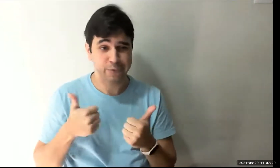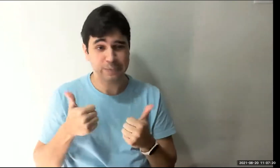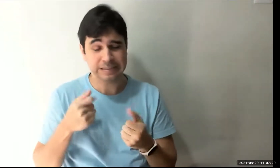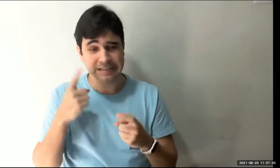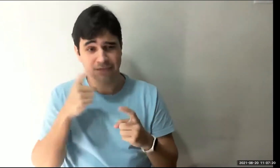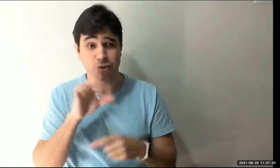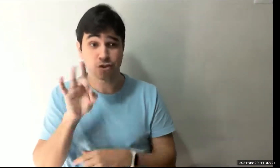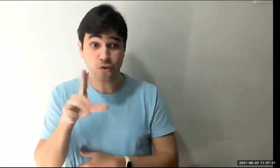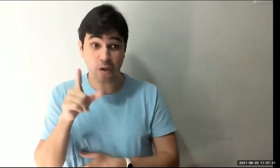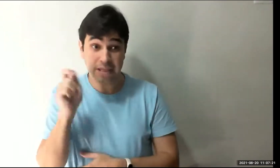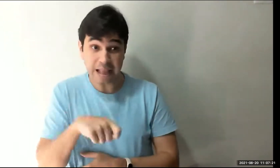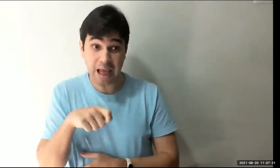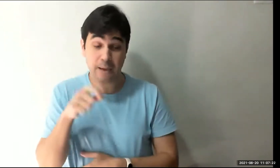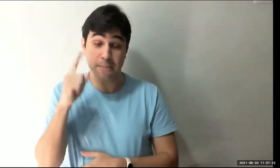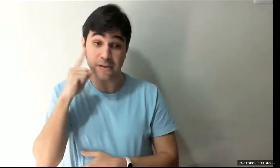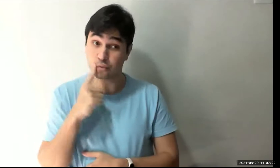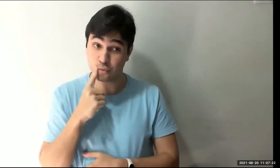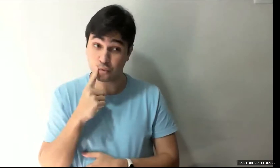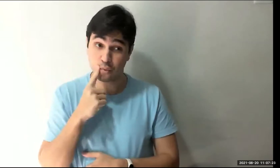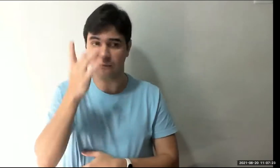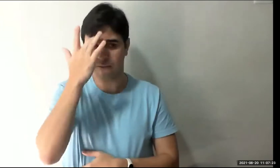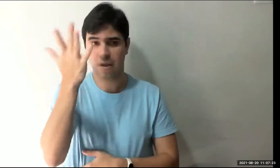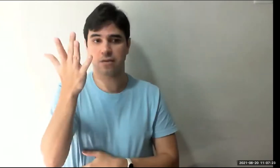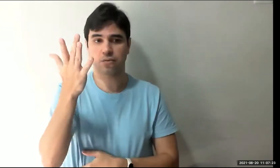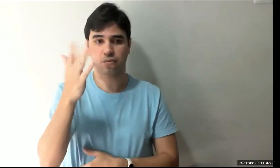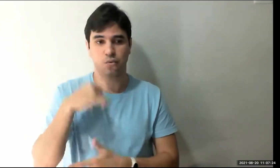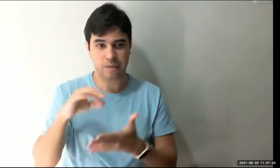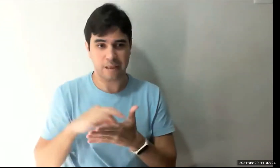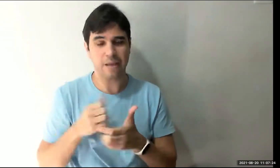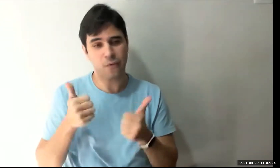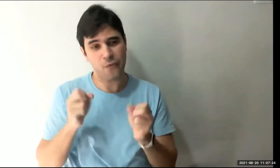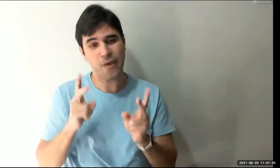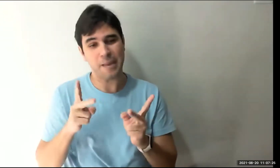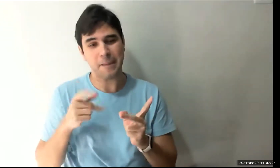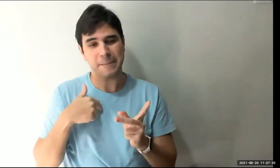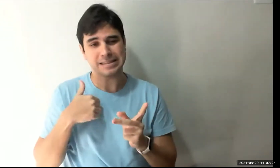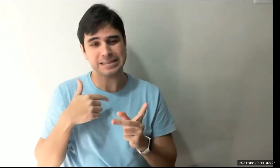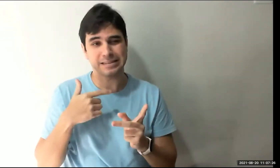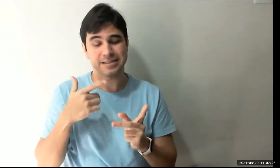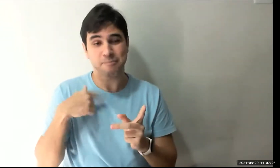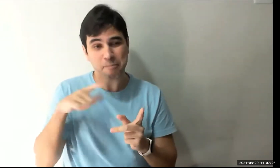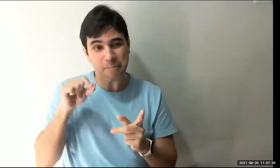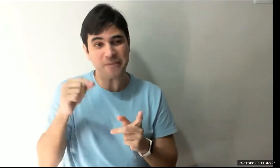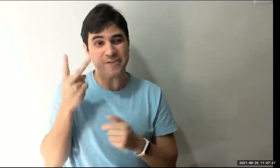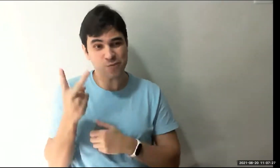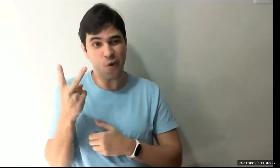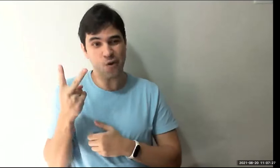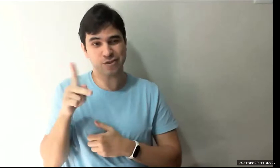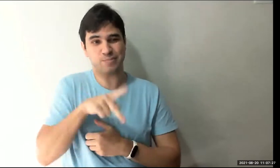lembro deles mencionarem, né, a importância disso, de não termos sinais específicos nessa área. Isso foi um pouquinho antes de